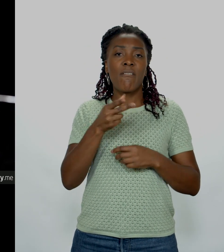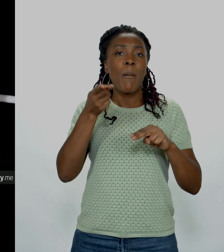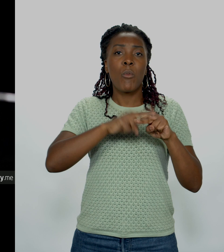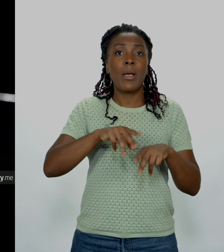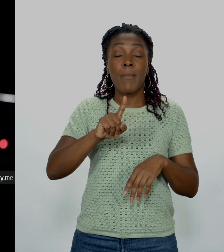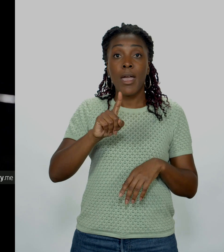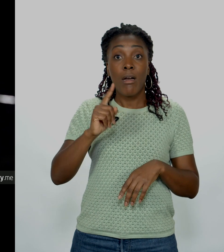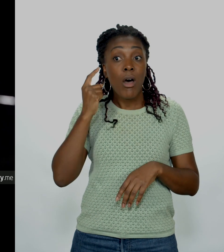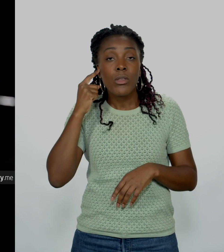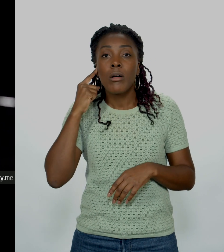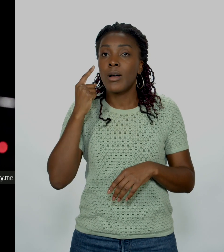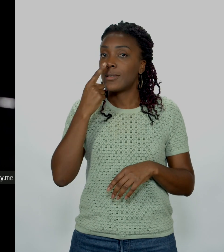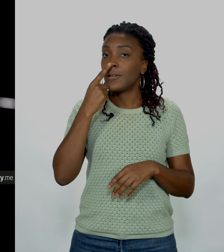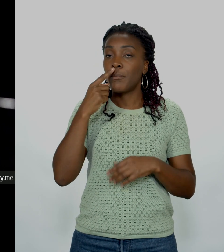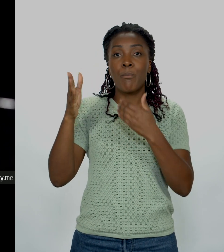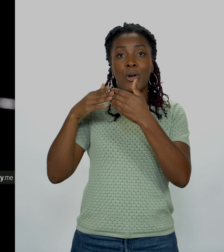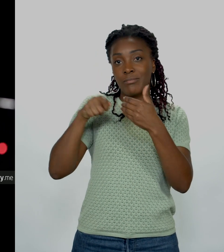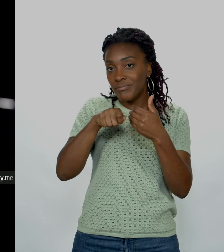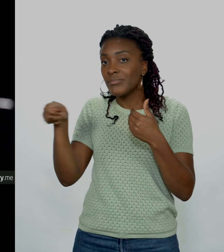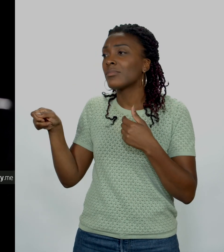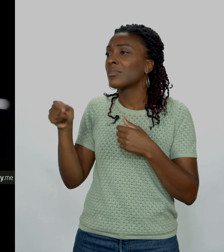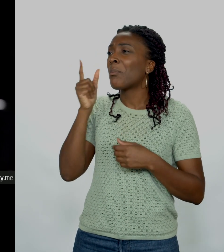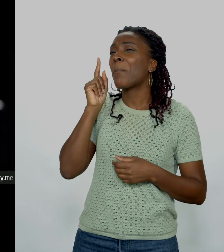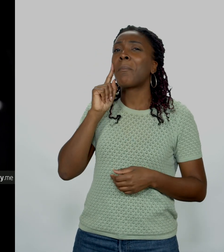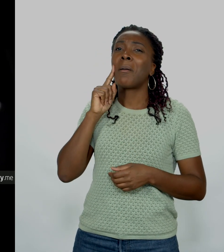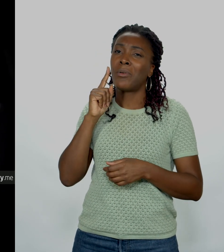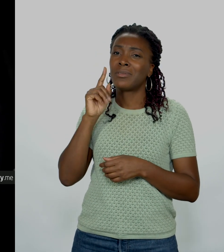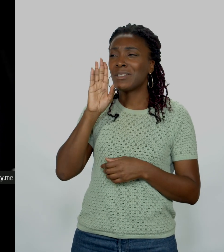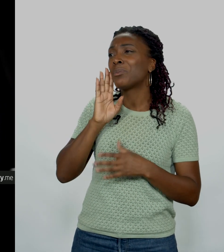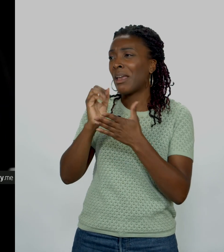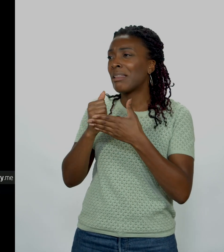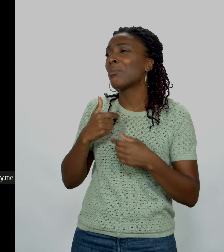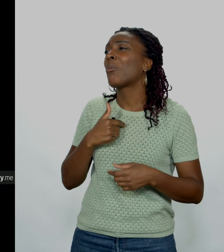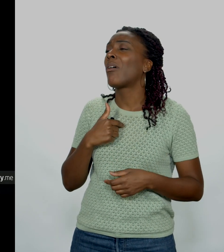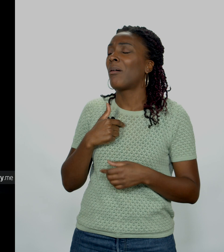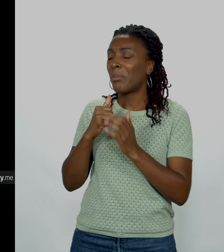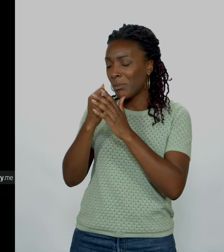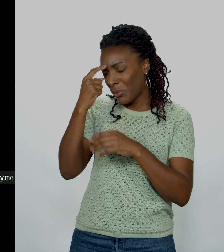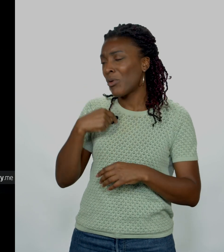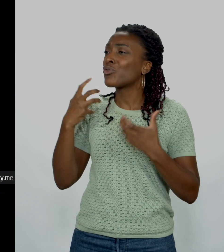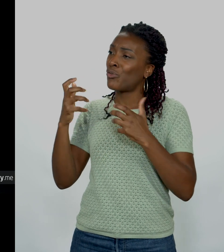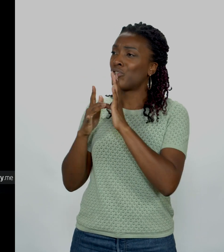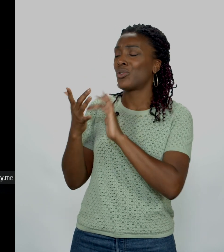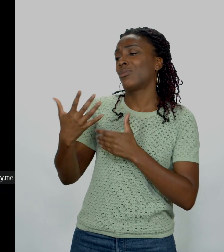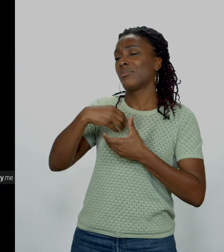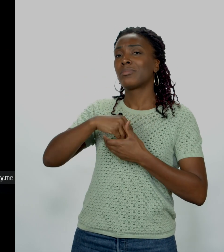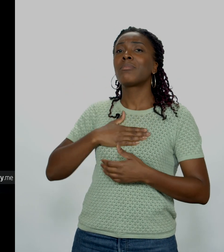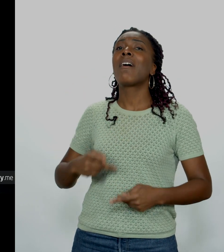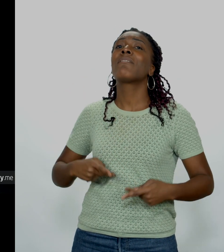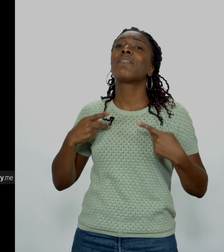ça, j'ai pris la décision d'ouvrir la porte et de demander de l'aide et de laisser Jésus entrer dans ma